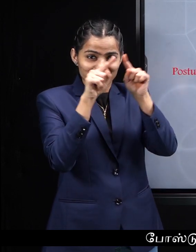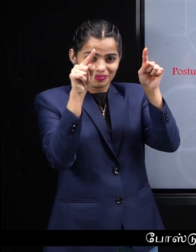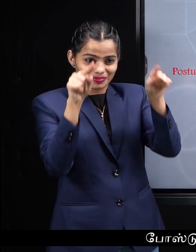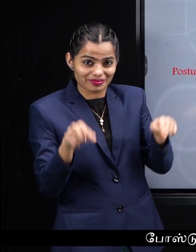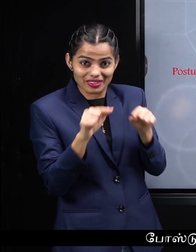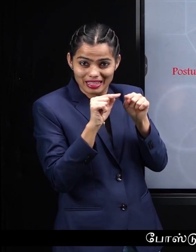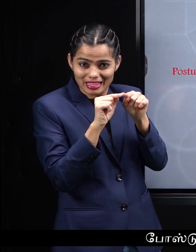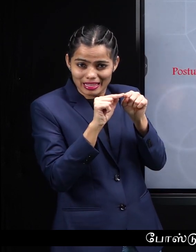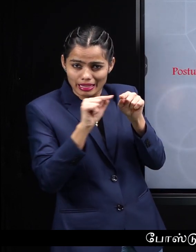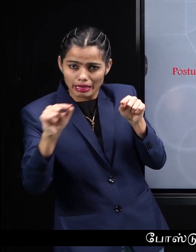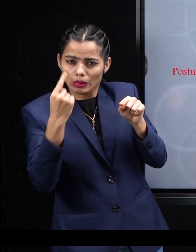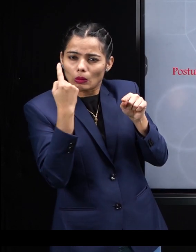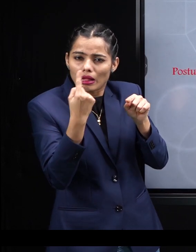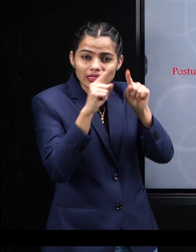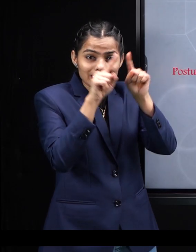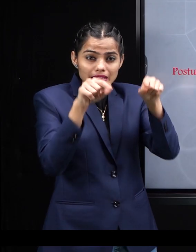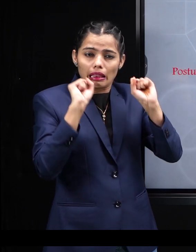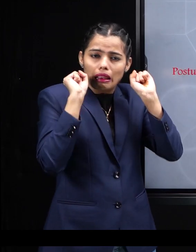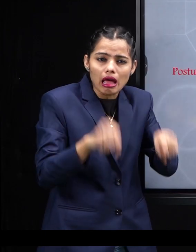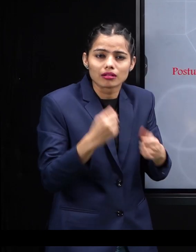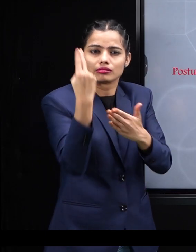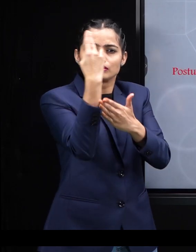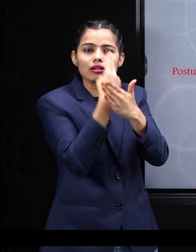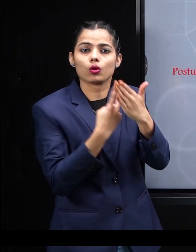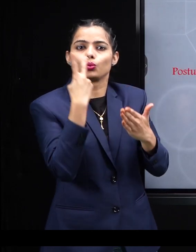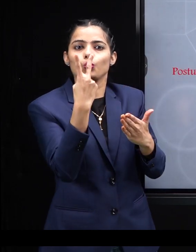2 புள்ளிகளுக்கும் ஒரு நேர்கோட்டு பகுதியை வரையலாம்.